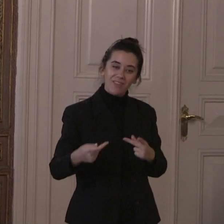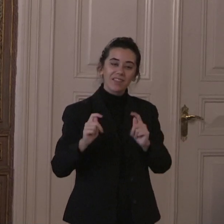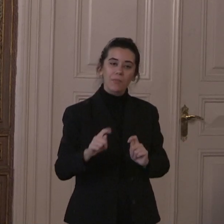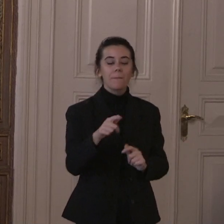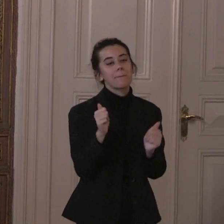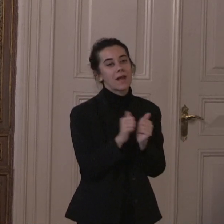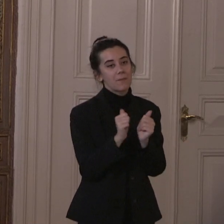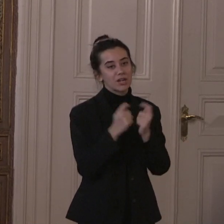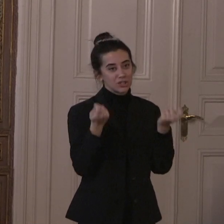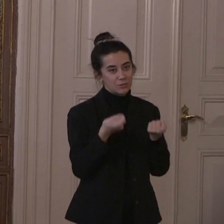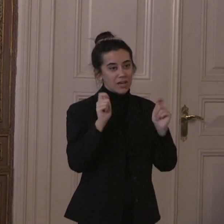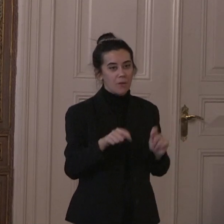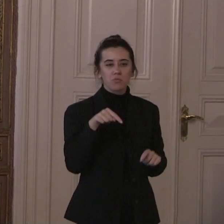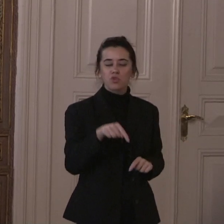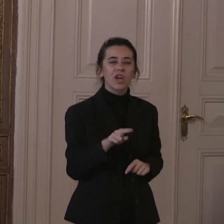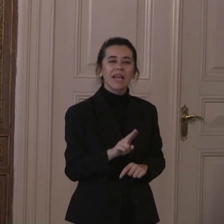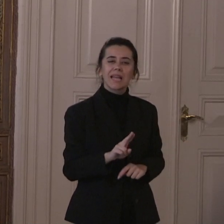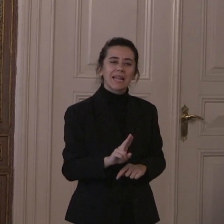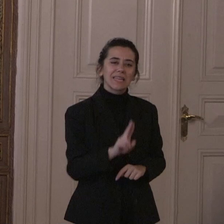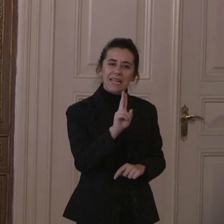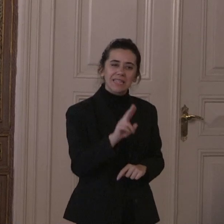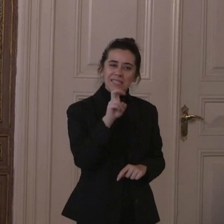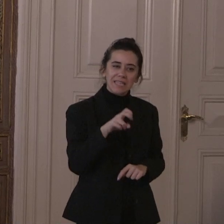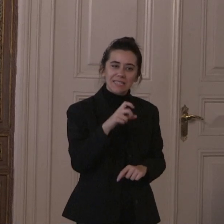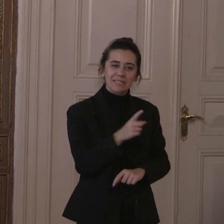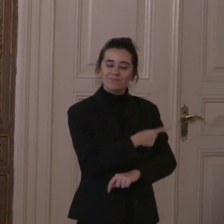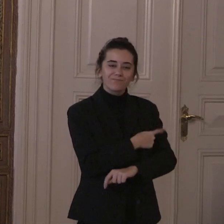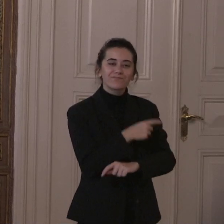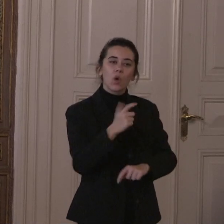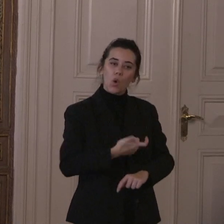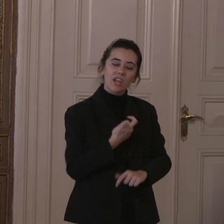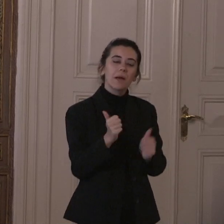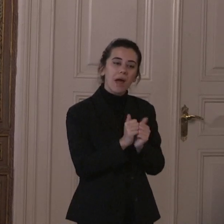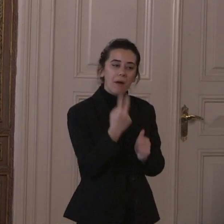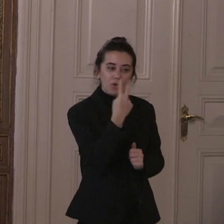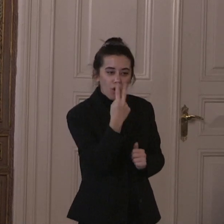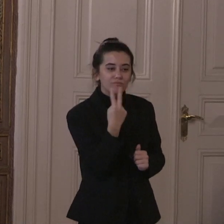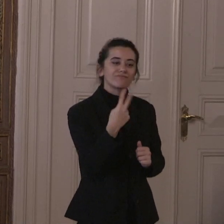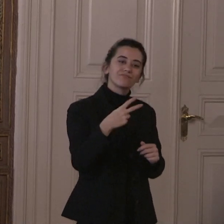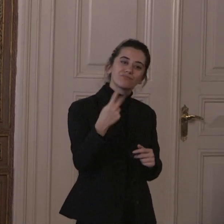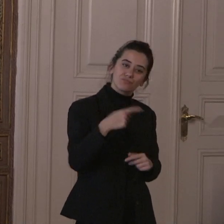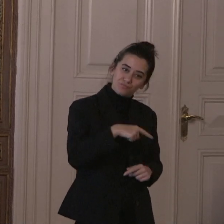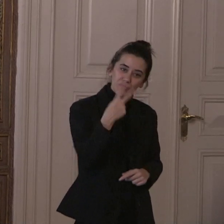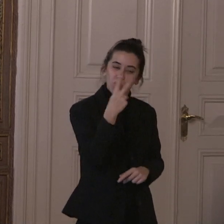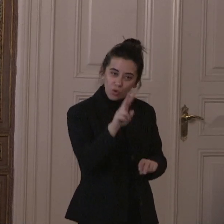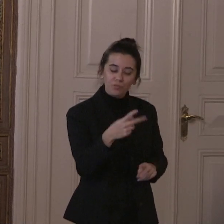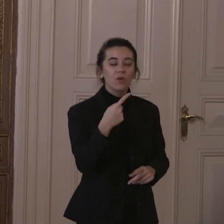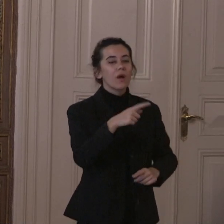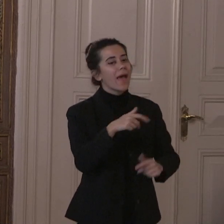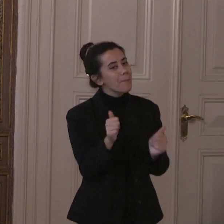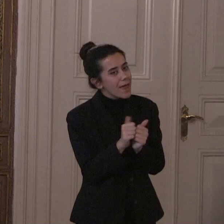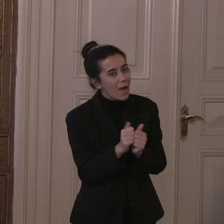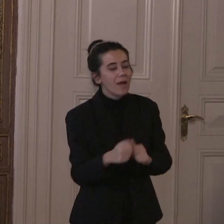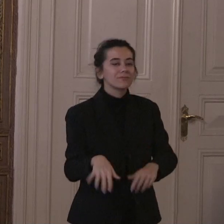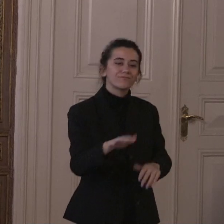Burada 8. sınıf veya 7. sınıf öğrencileri, gören ve görmeyen öğrencileri bir araya getirdik. Küçük bir gruptu. Fakat çok güzel